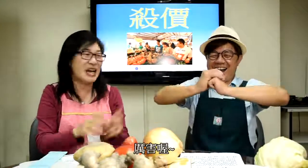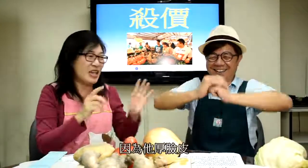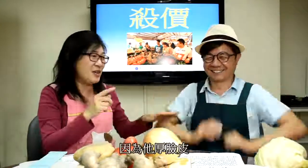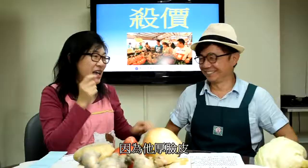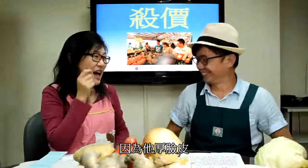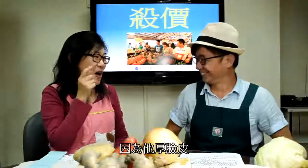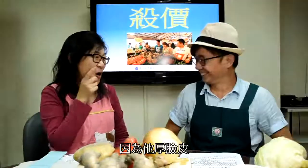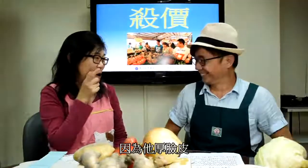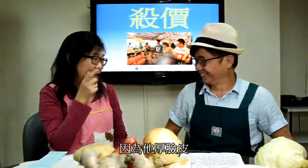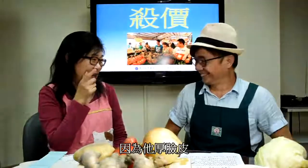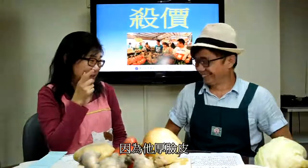因为他厚脸皮。